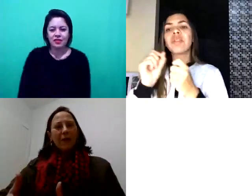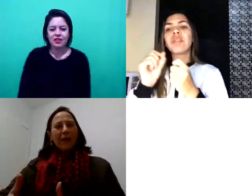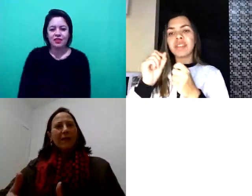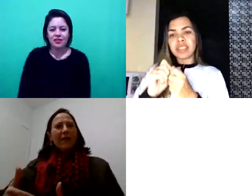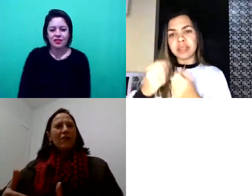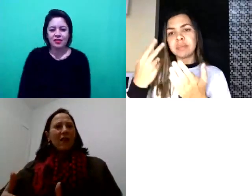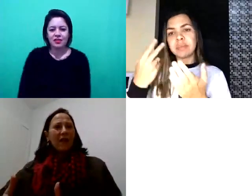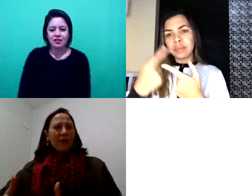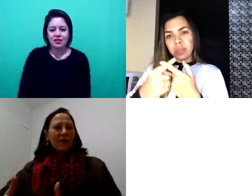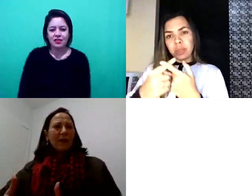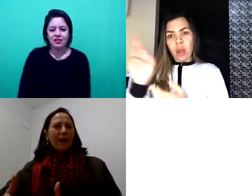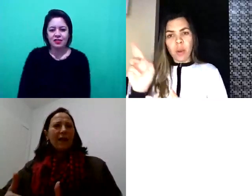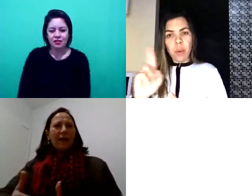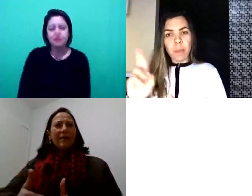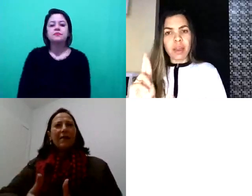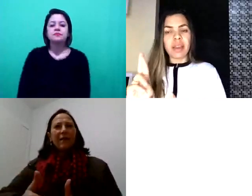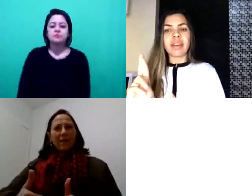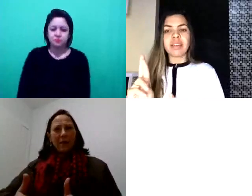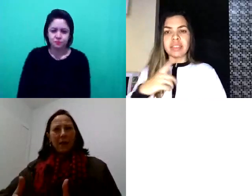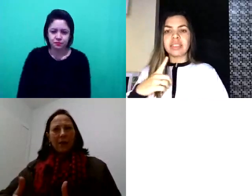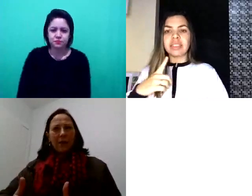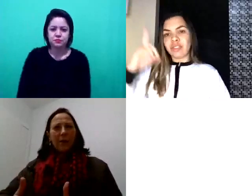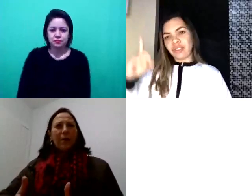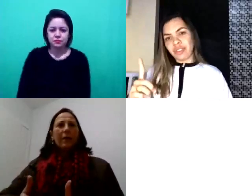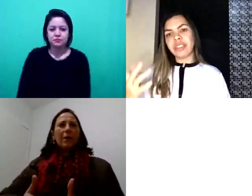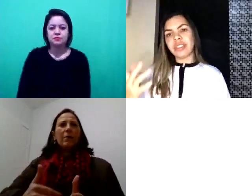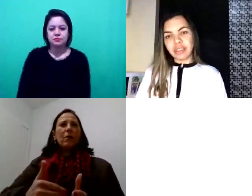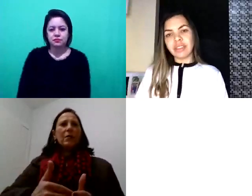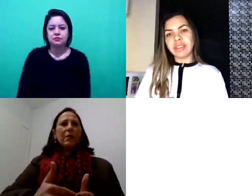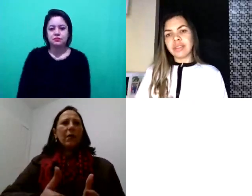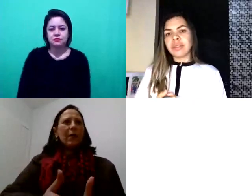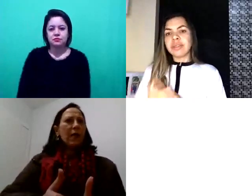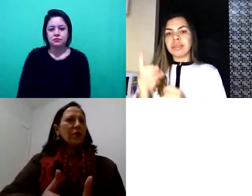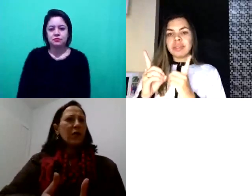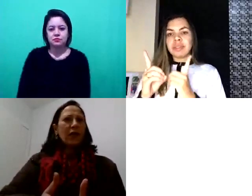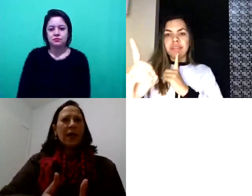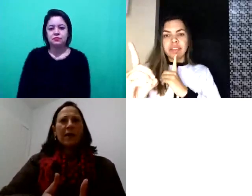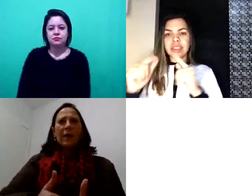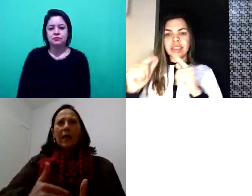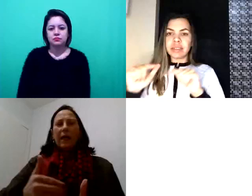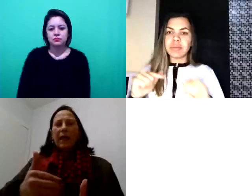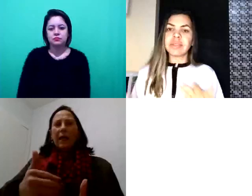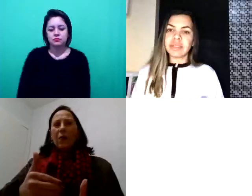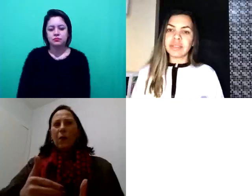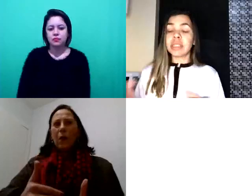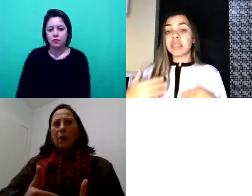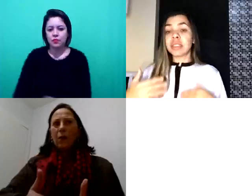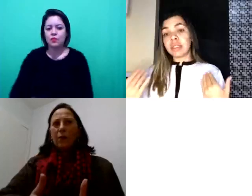a Roberta tem direito, né, a esse afastamento. Então, nós não iremos deixar o